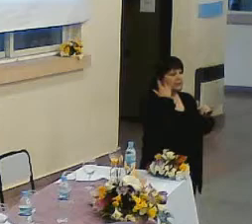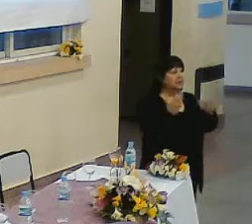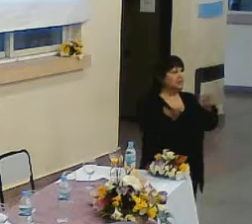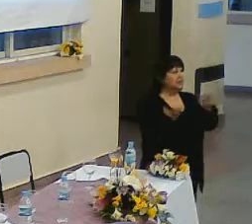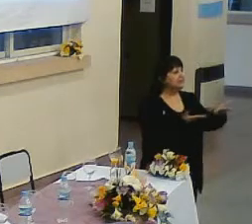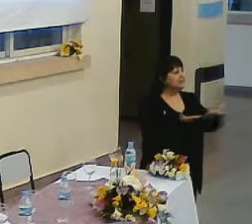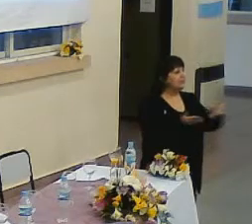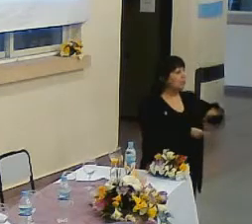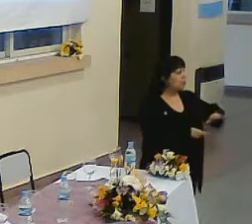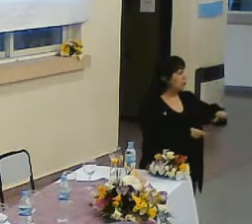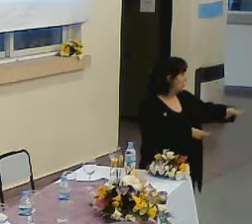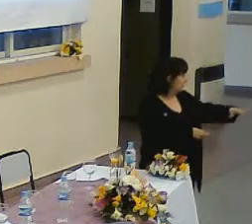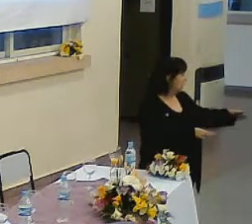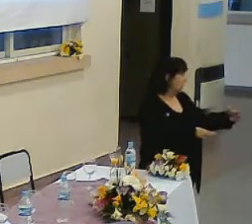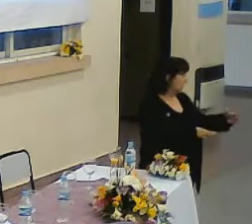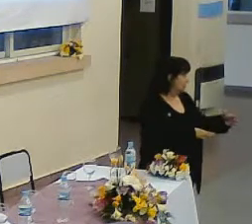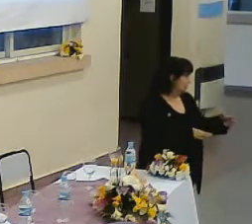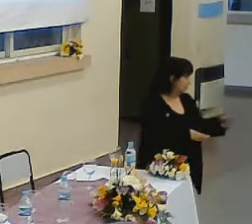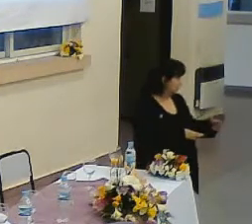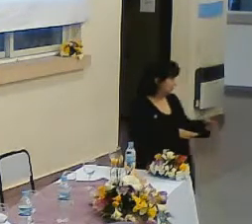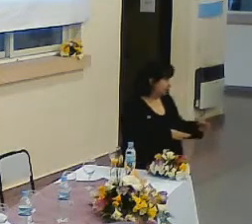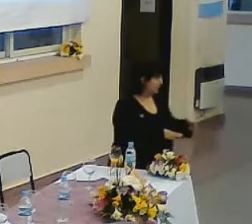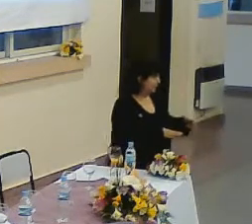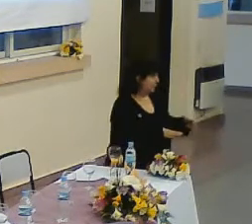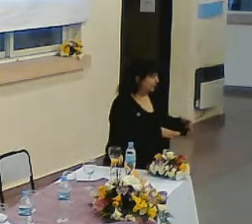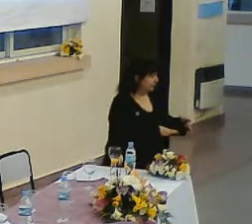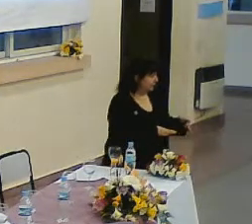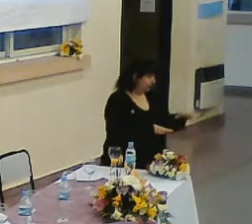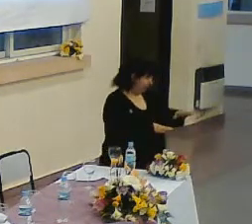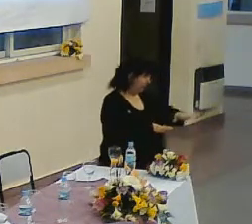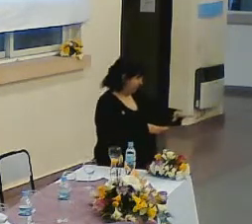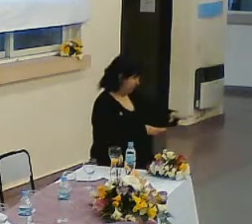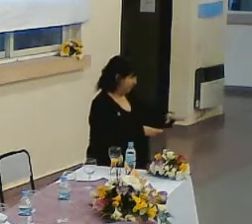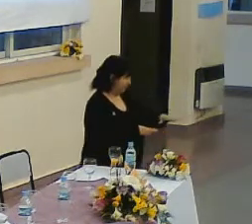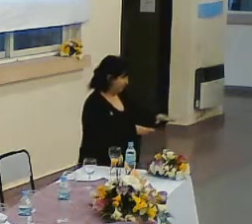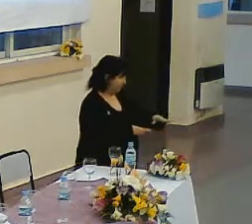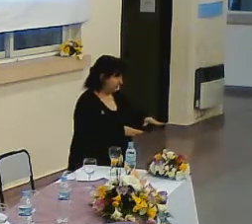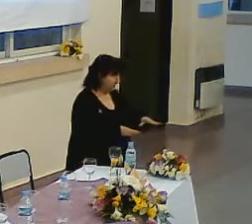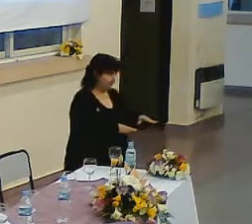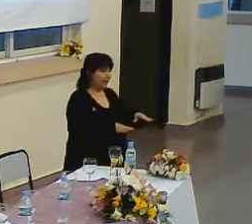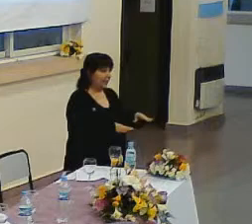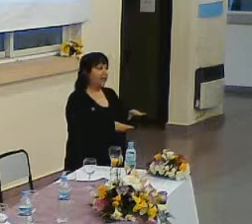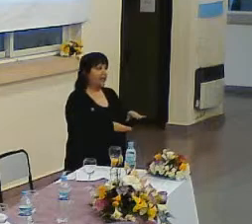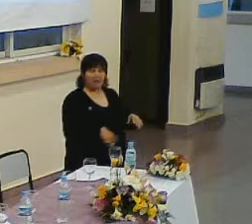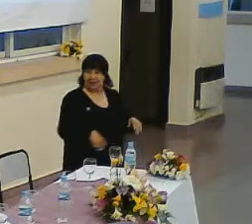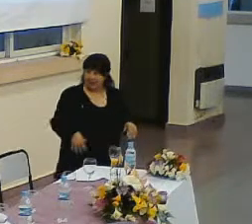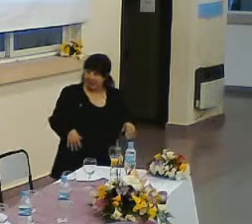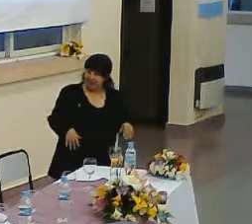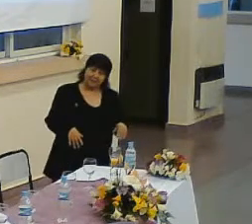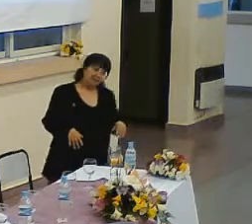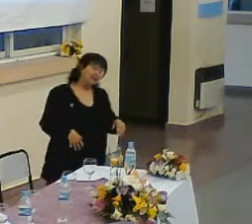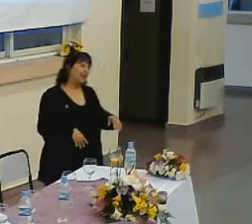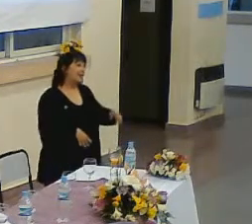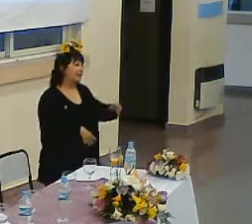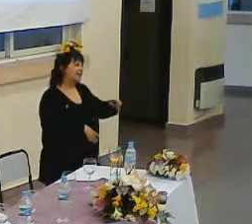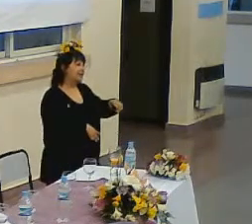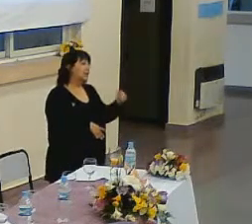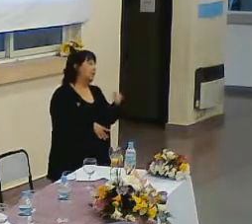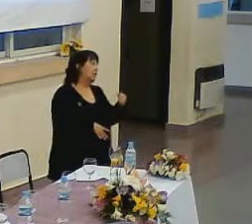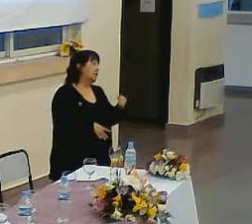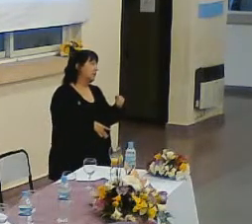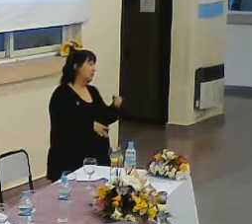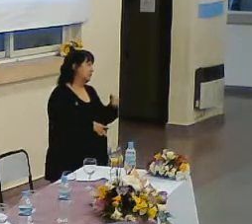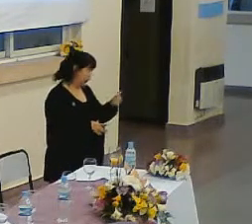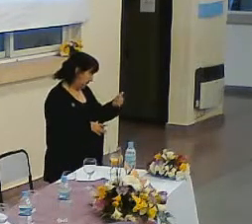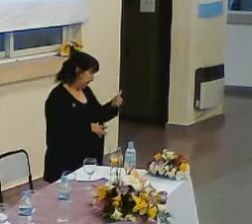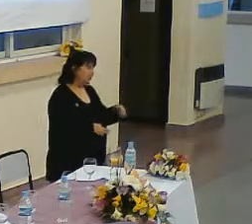los niños que nos mandan desde distintos puntos de Mendoza por trastornos de aprendizaje o